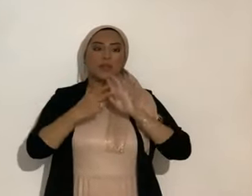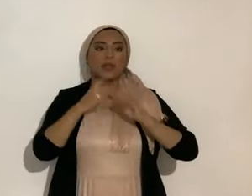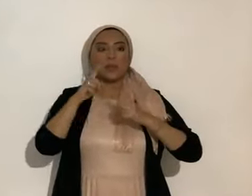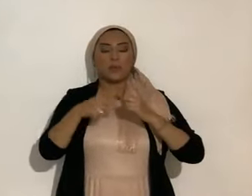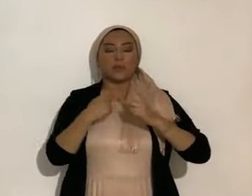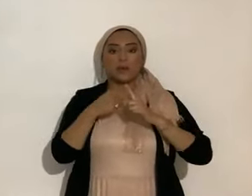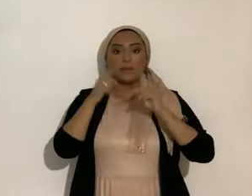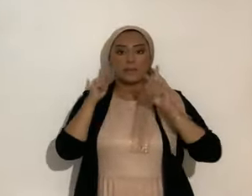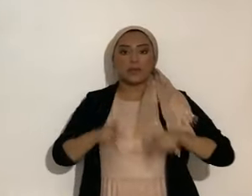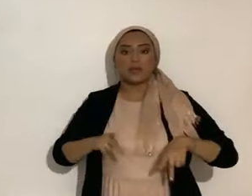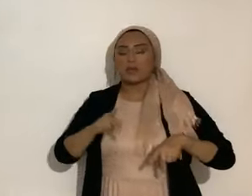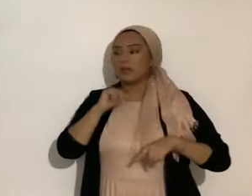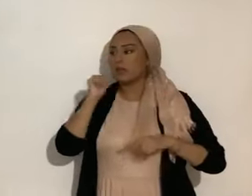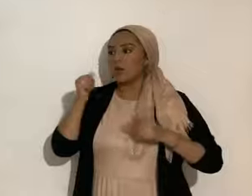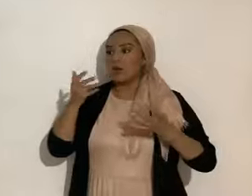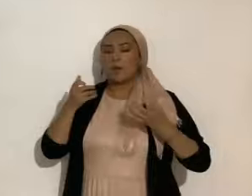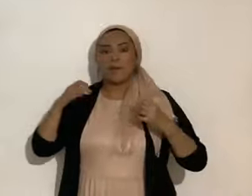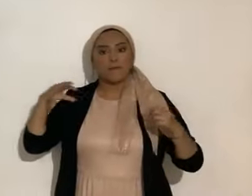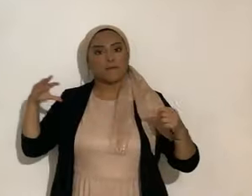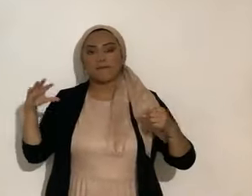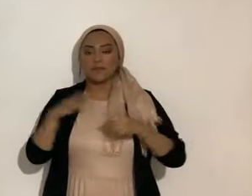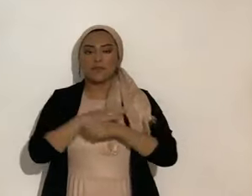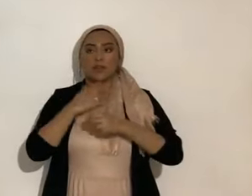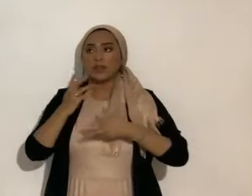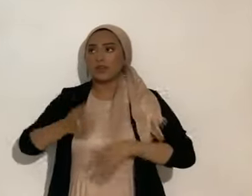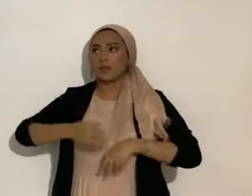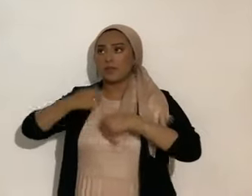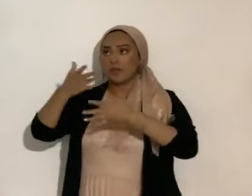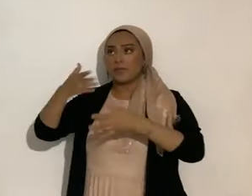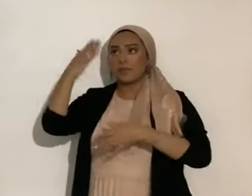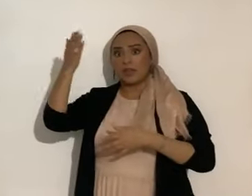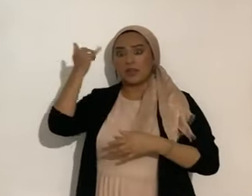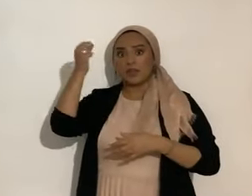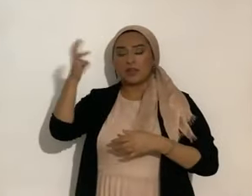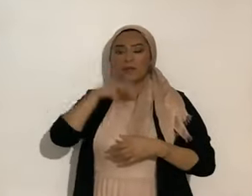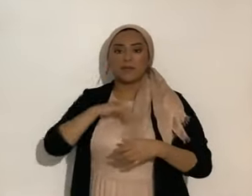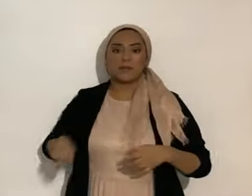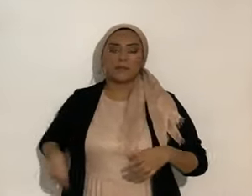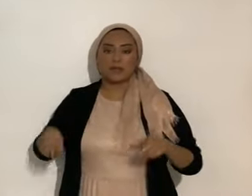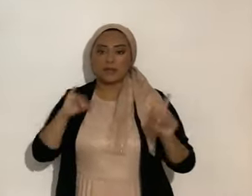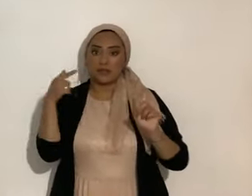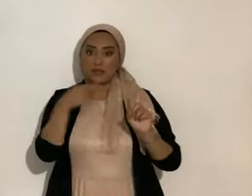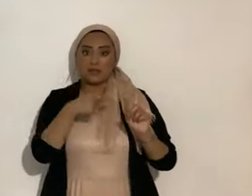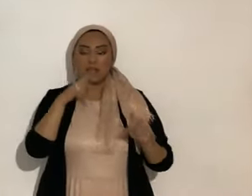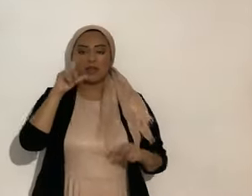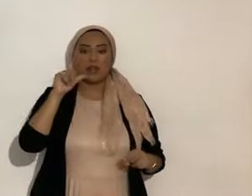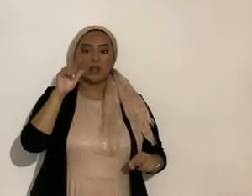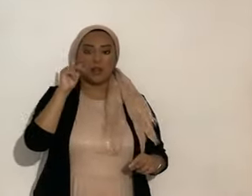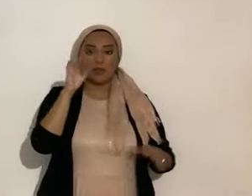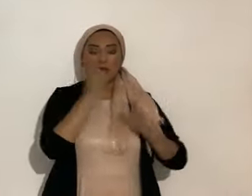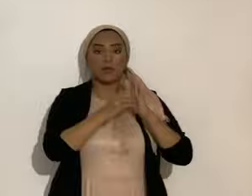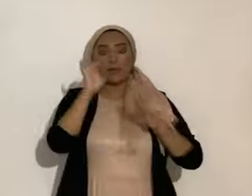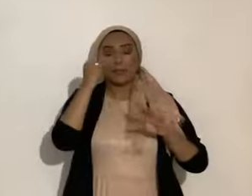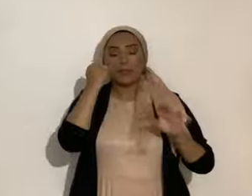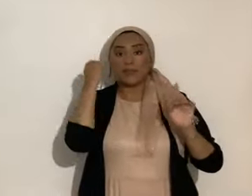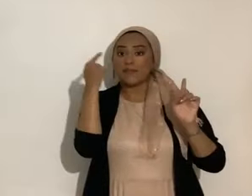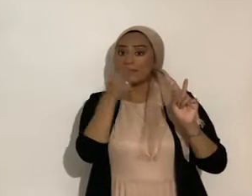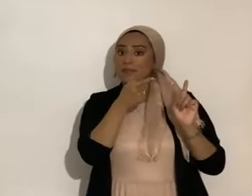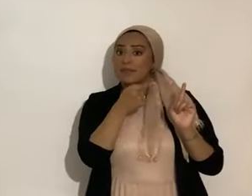se quiere totalmente rendir a los pies de Yahshua HaMashiach, como este endemoniado de Lucas 8, si este endemoniado